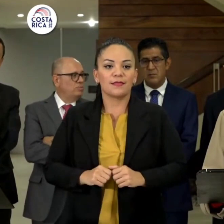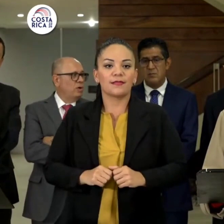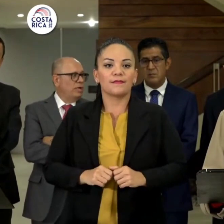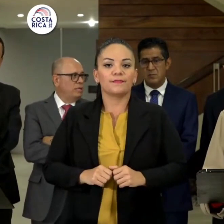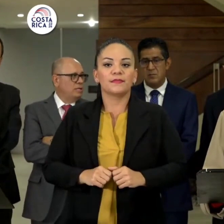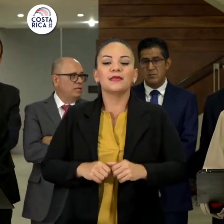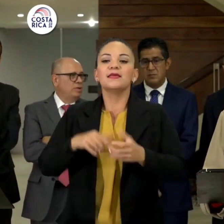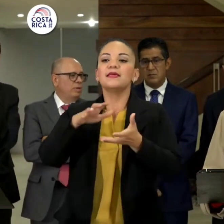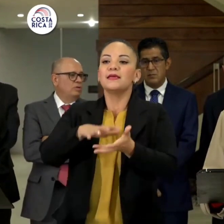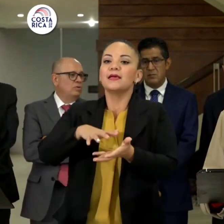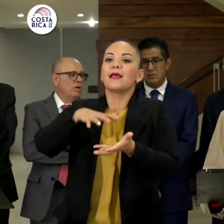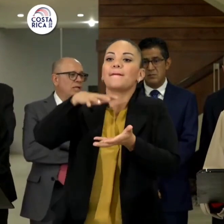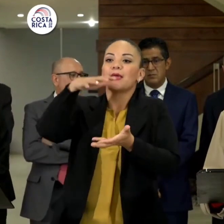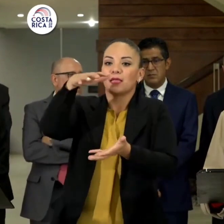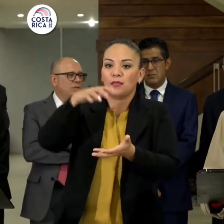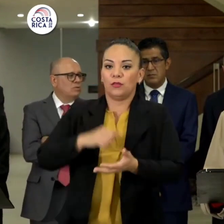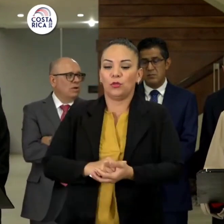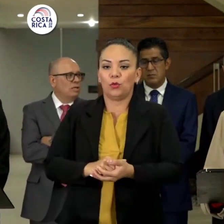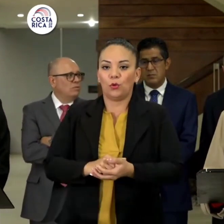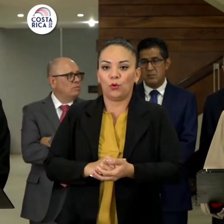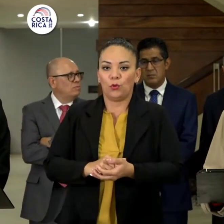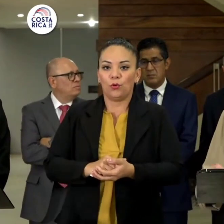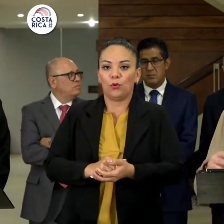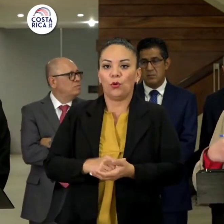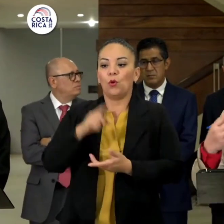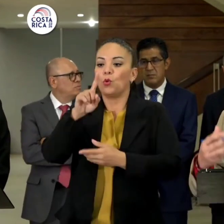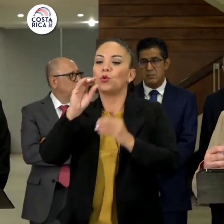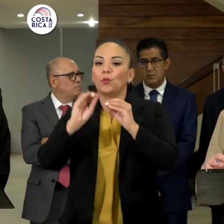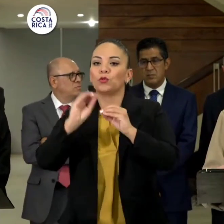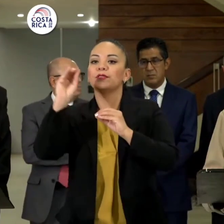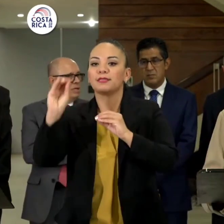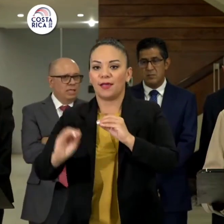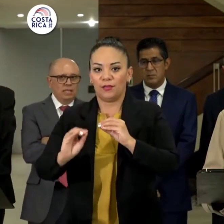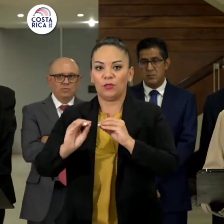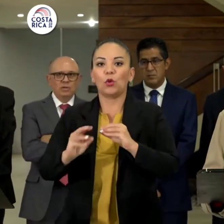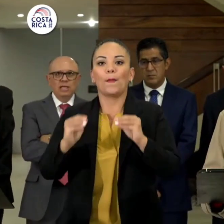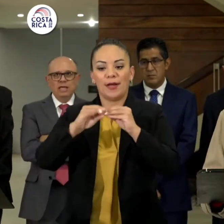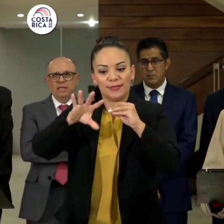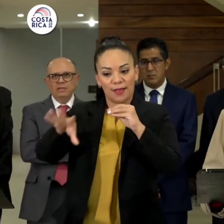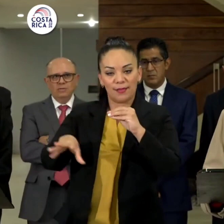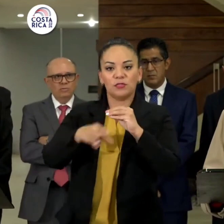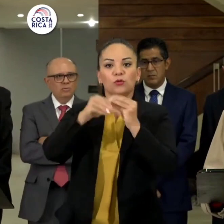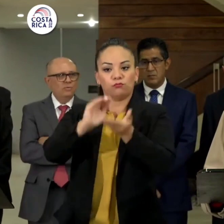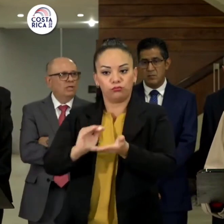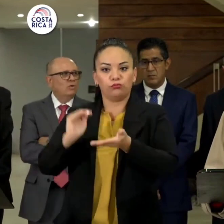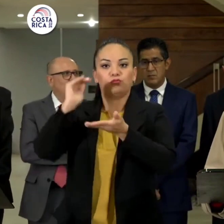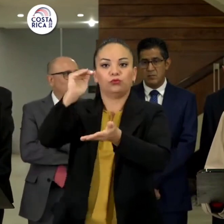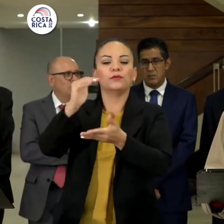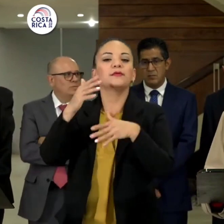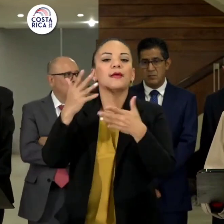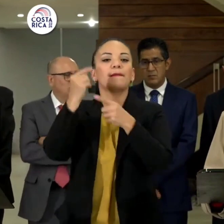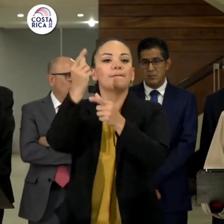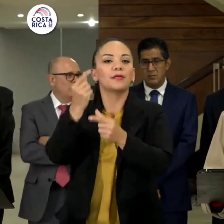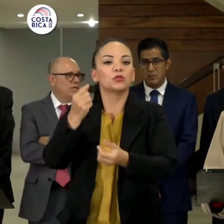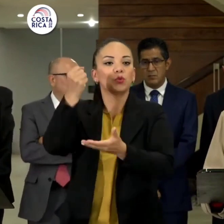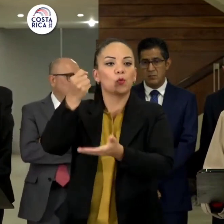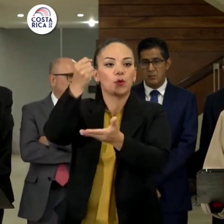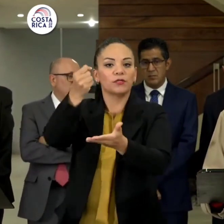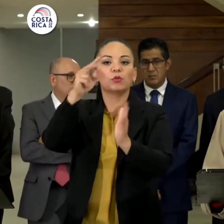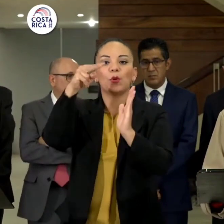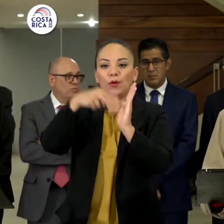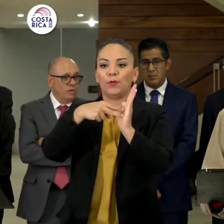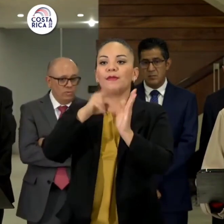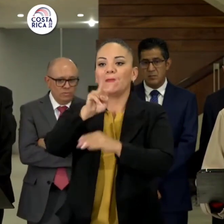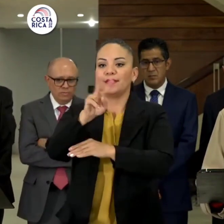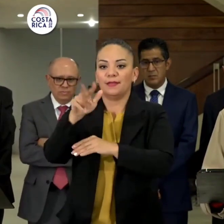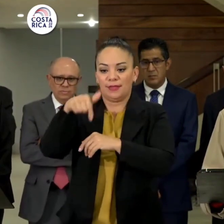de un incremento de otro 1%, o sea, un 1% adicional para el presupuesto de